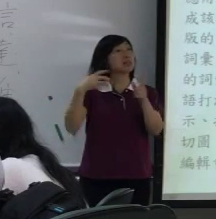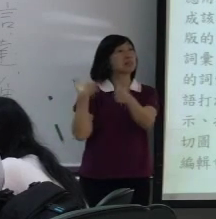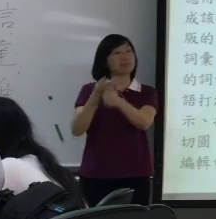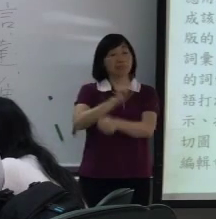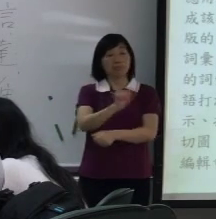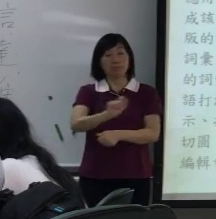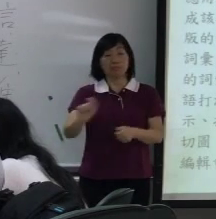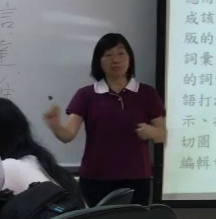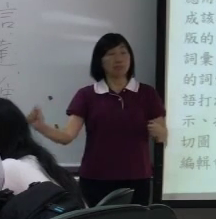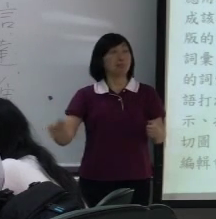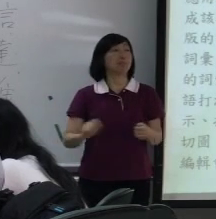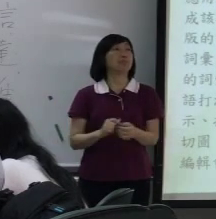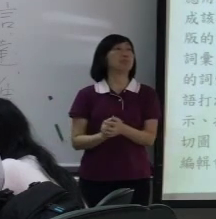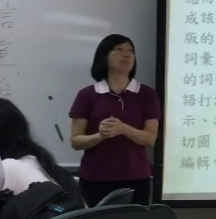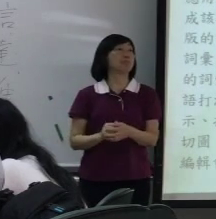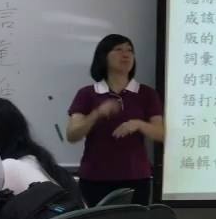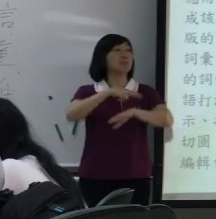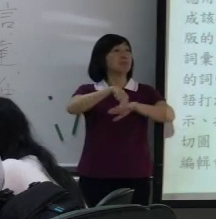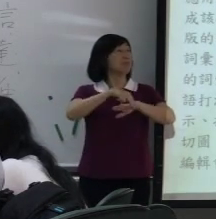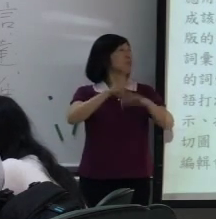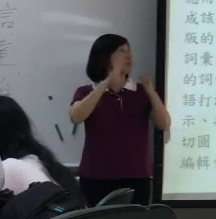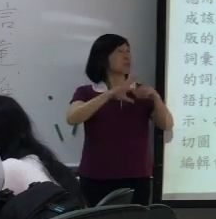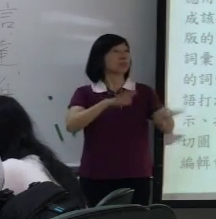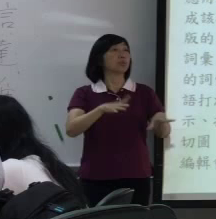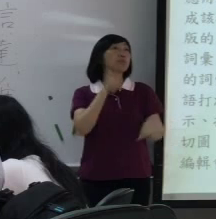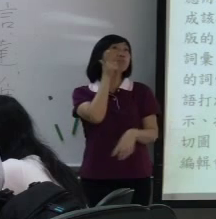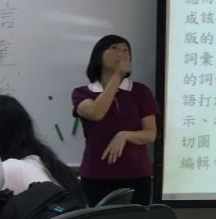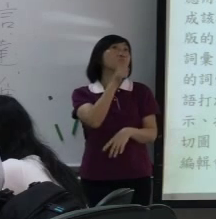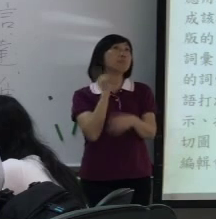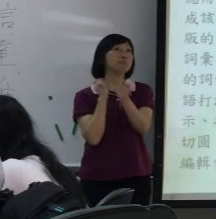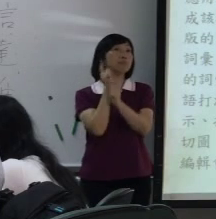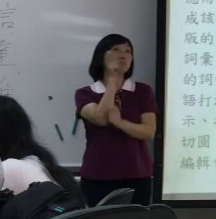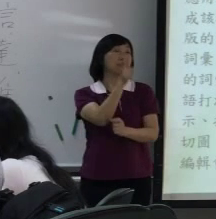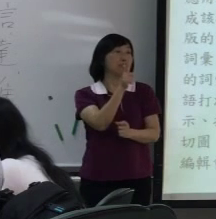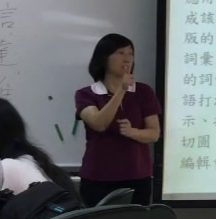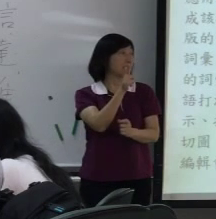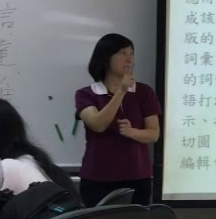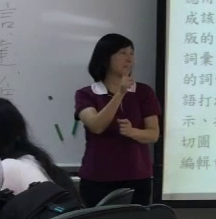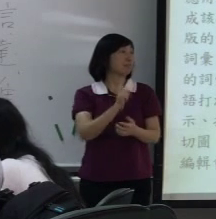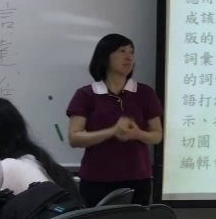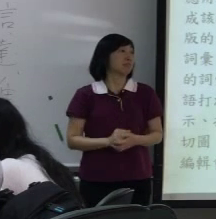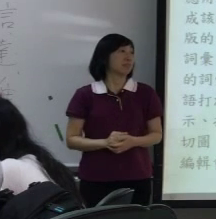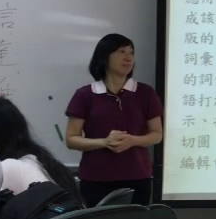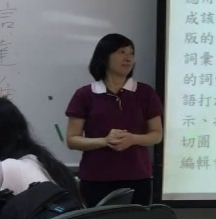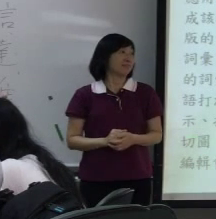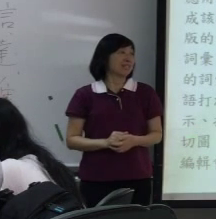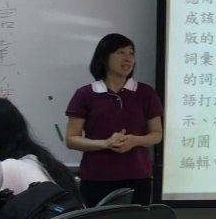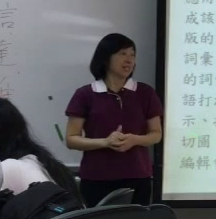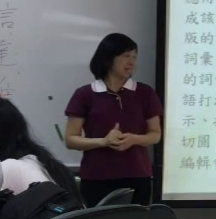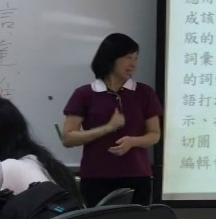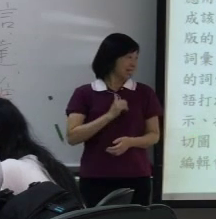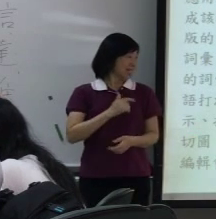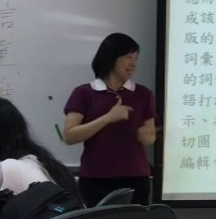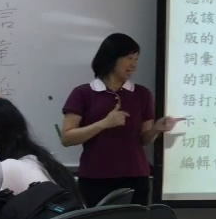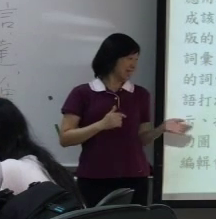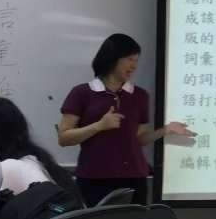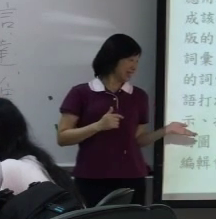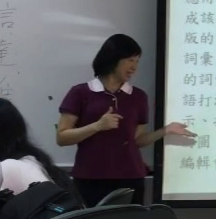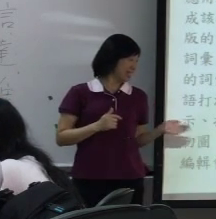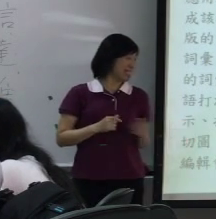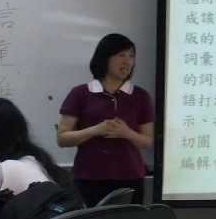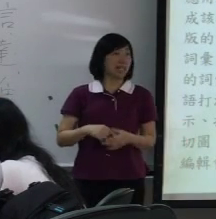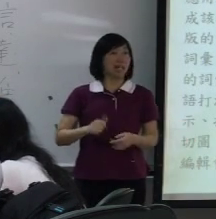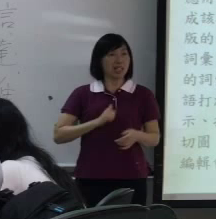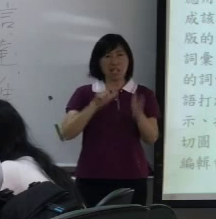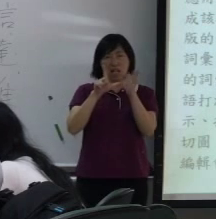哦，所以呢，这半年来啊，我们真的是非常非常的